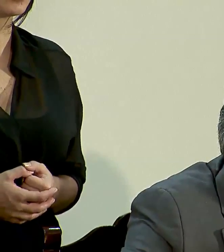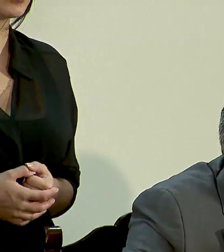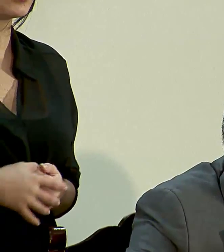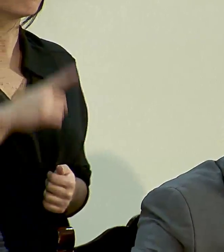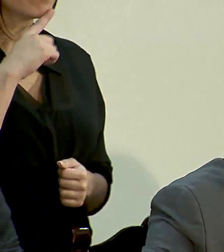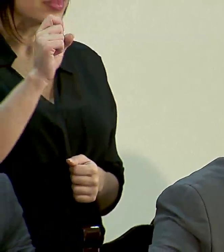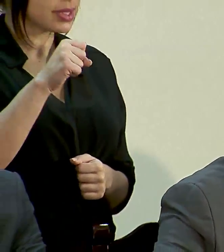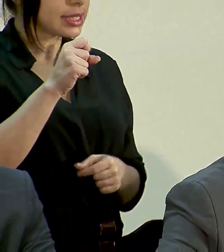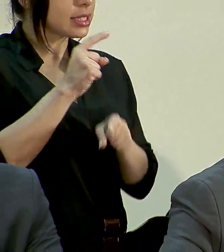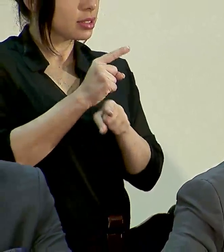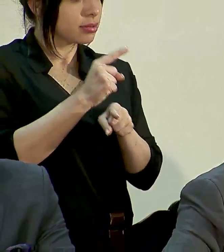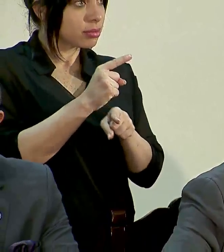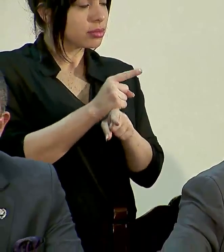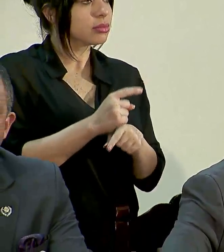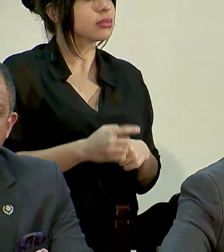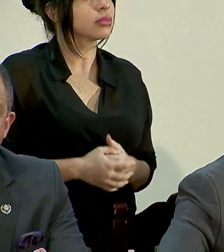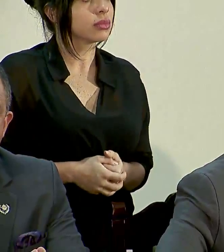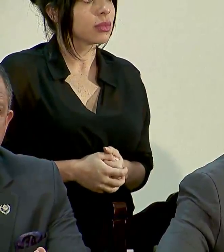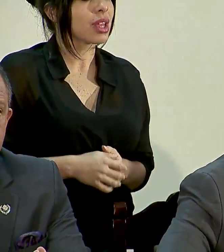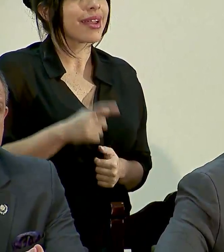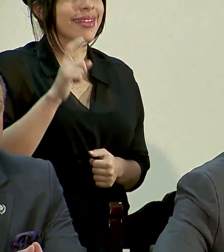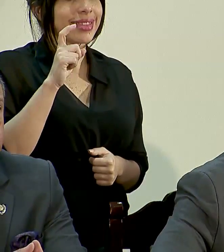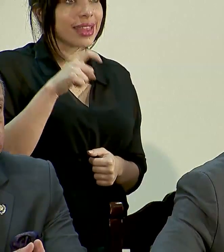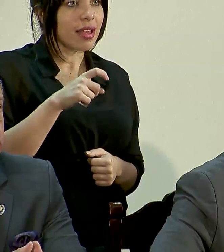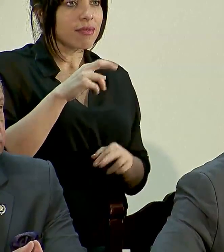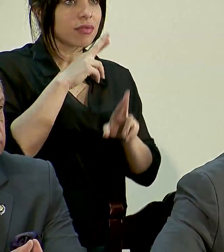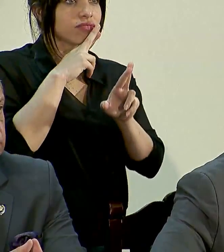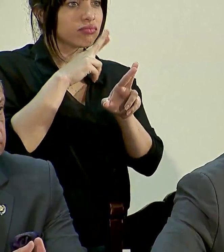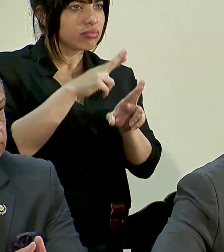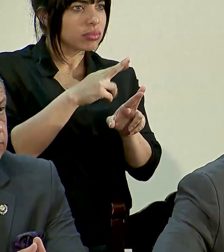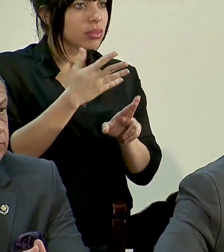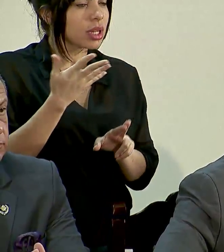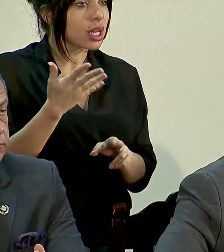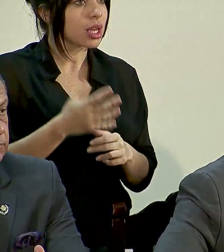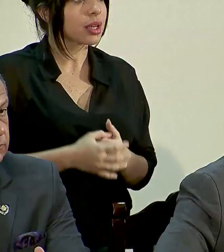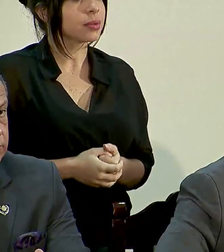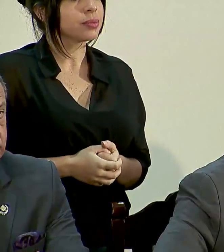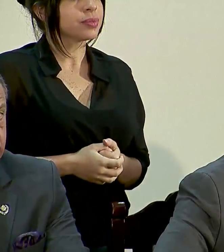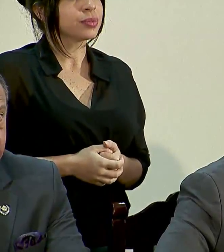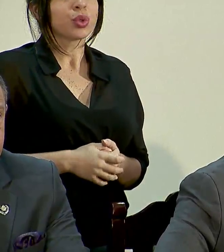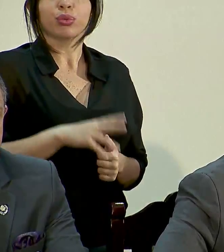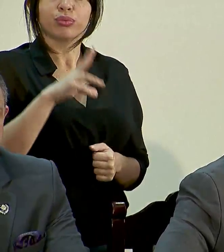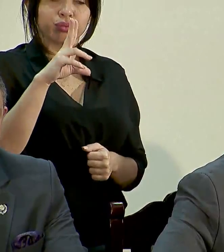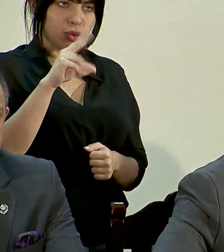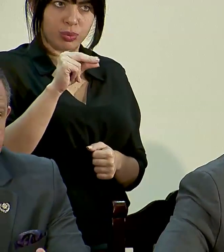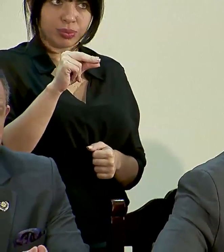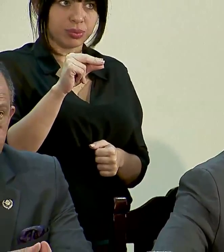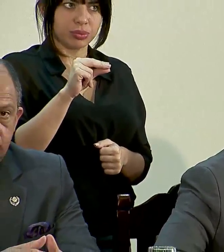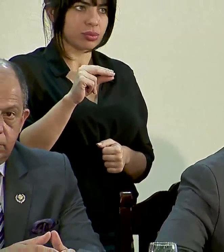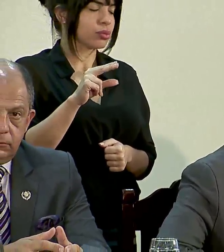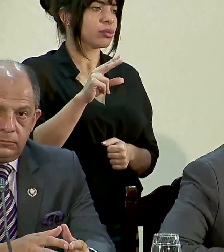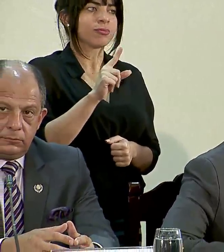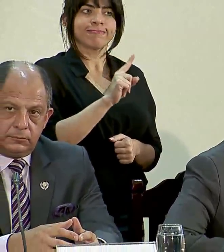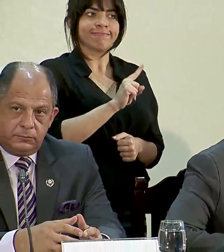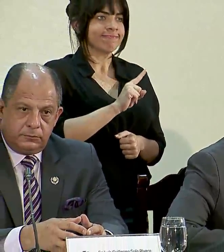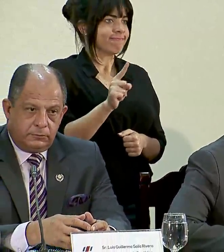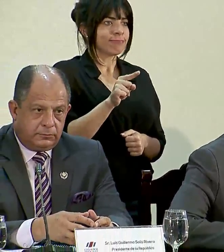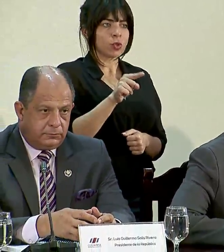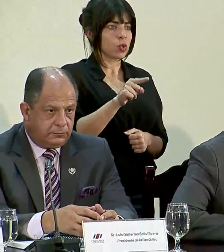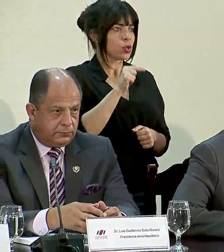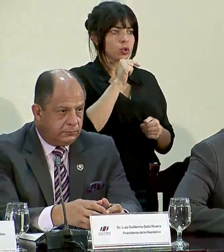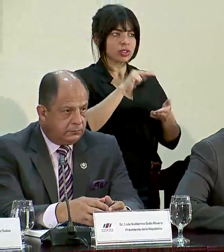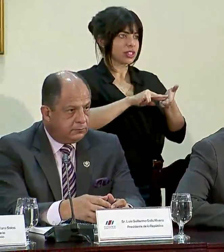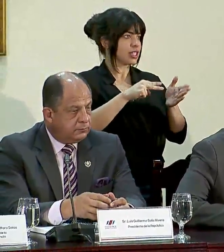Sí, efectivamente, hay que responder que no, no es la